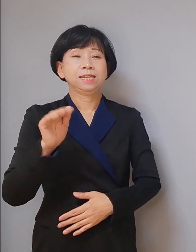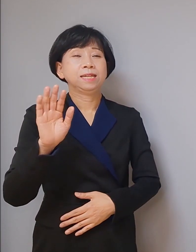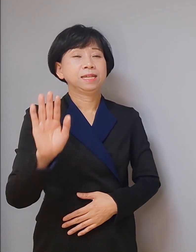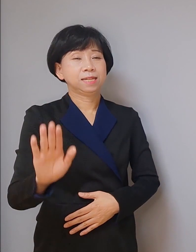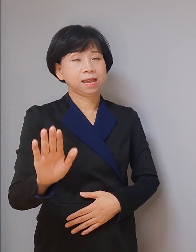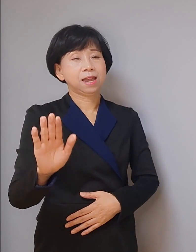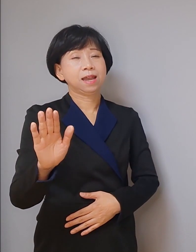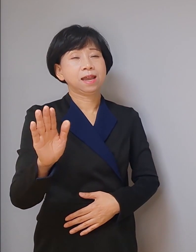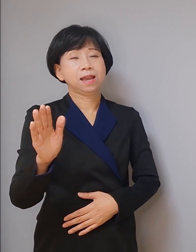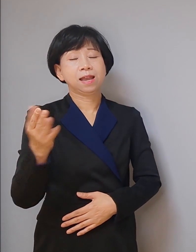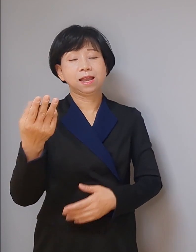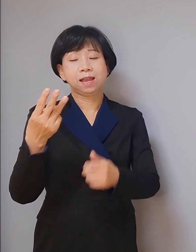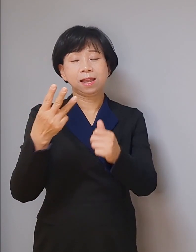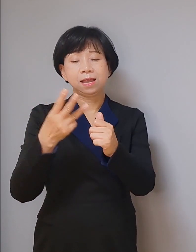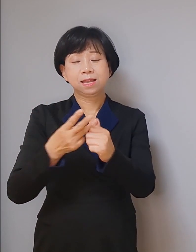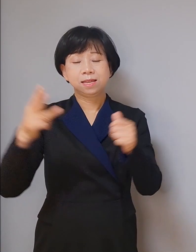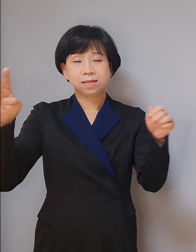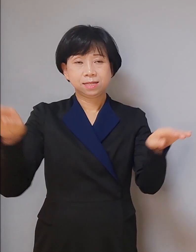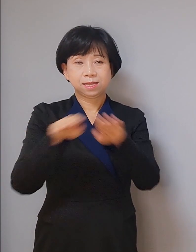이루리라.